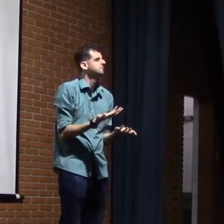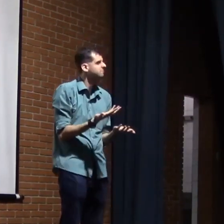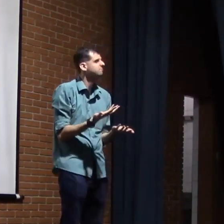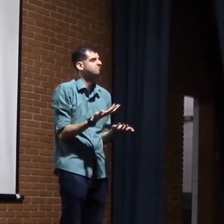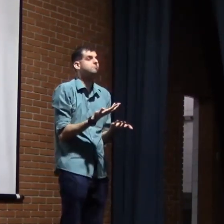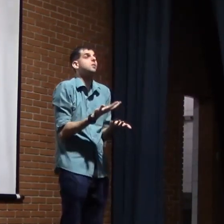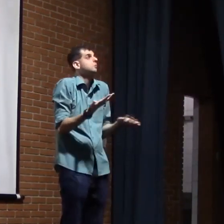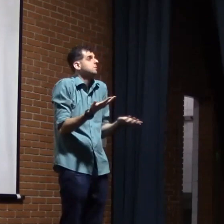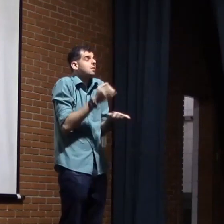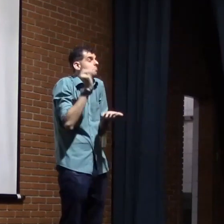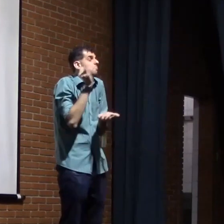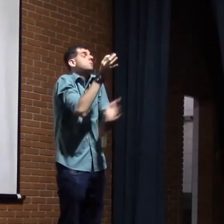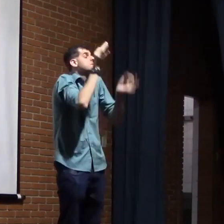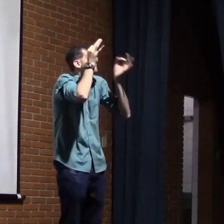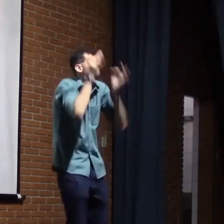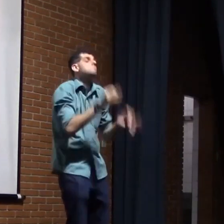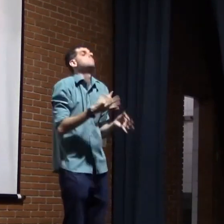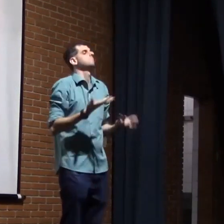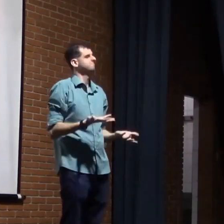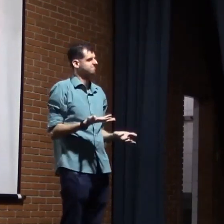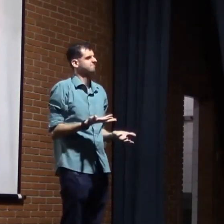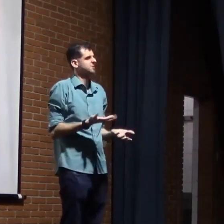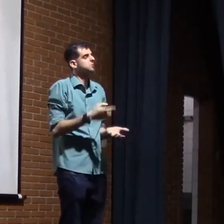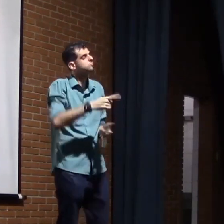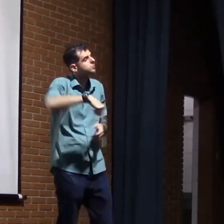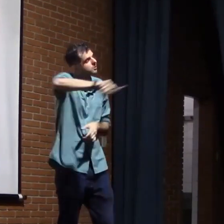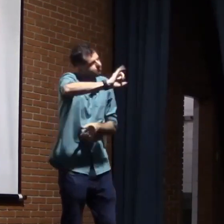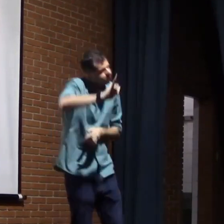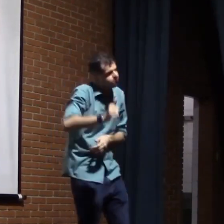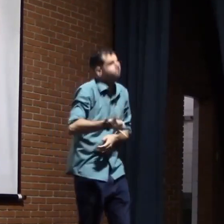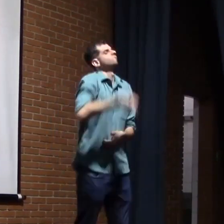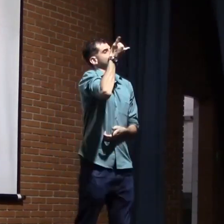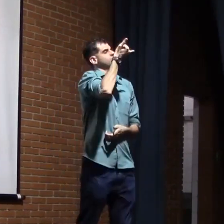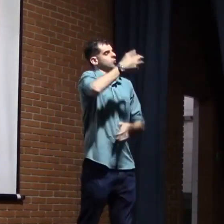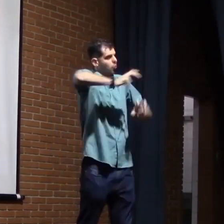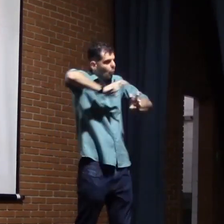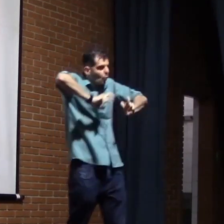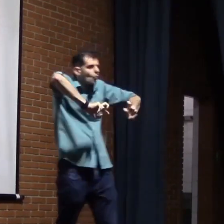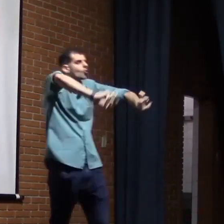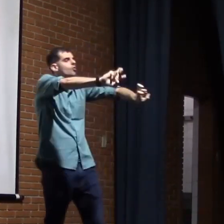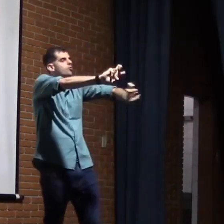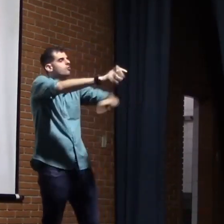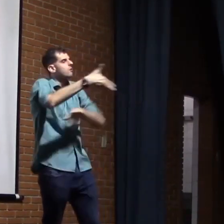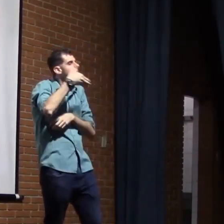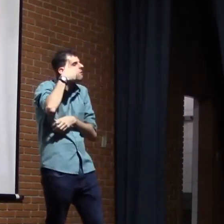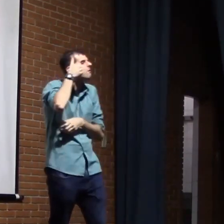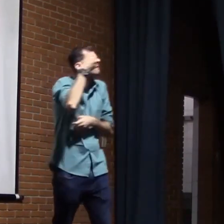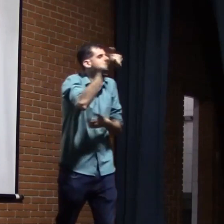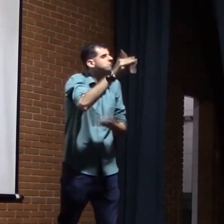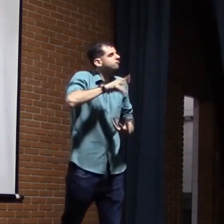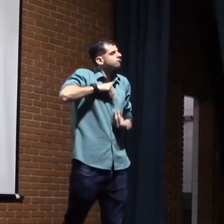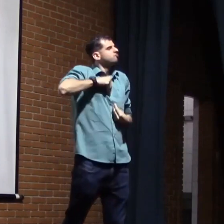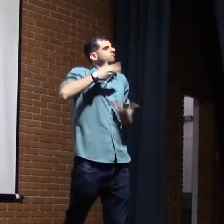muito importantes na vida de cada um dos aqui presentes, com certeza, né? E a gente aproveita para poder